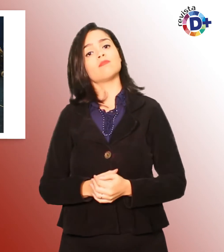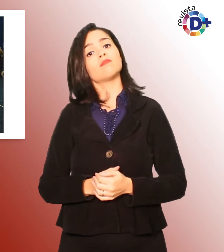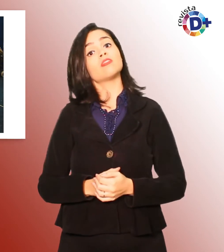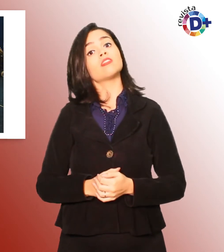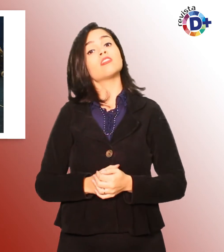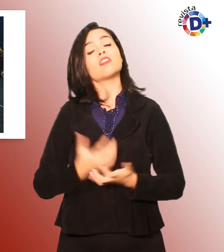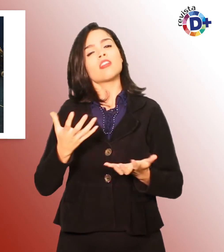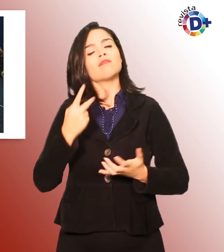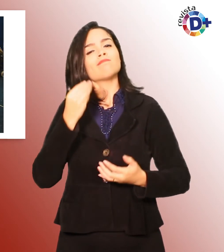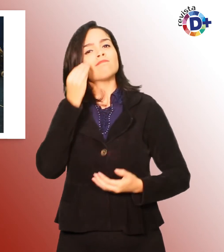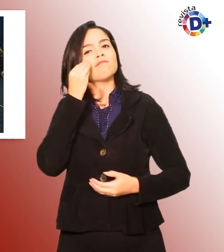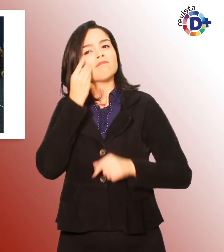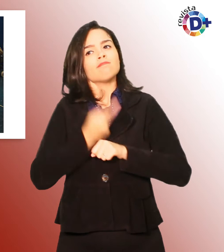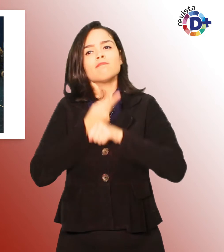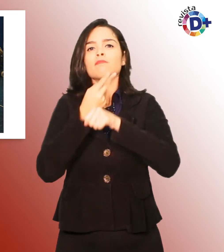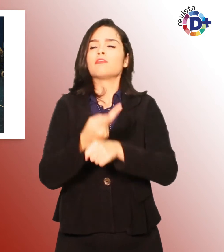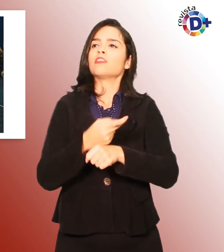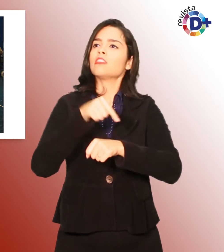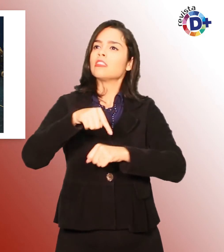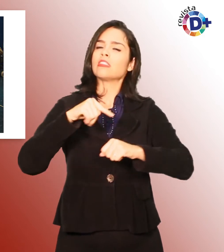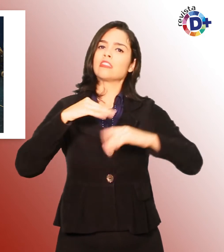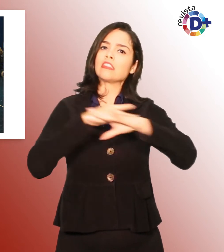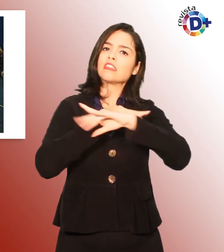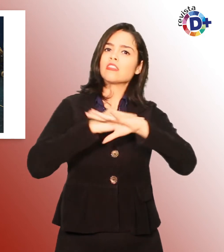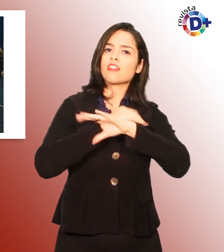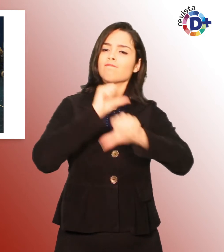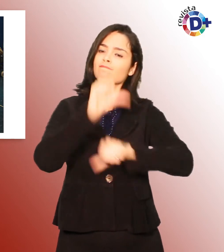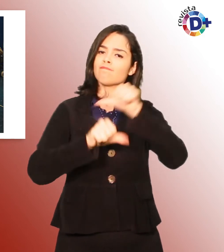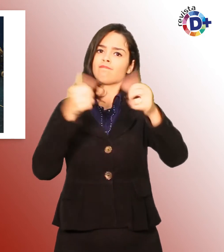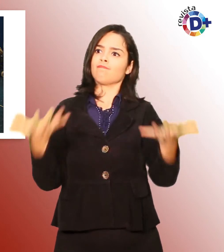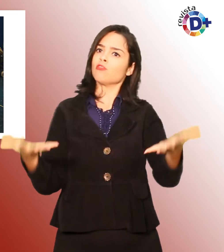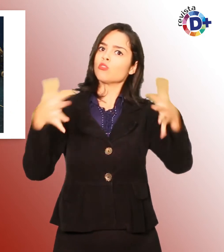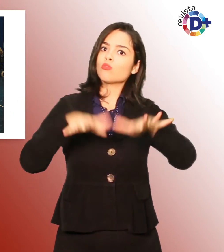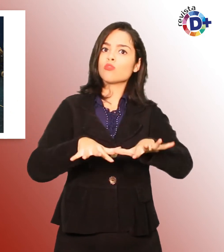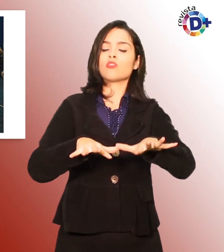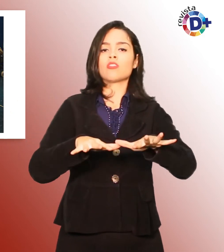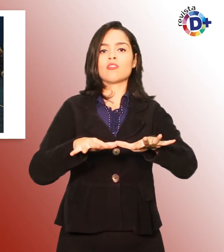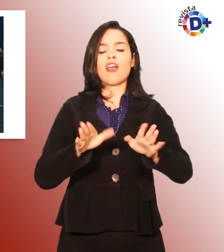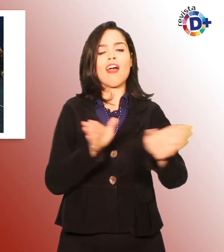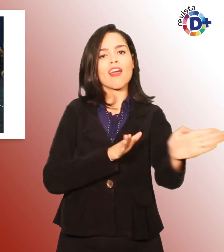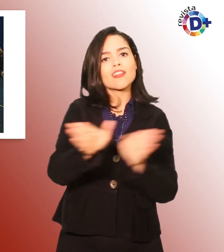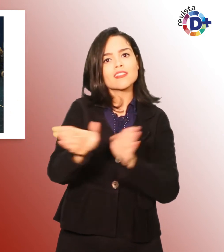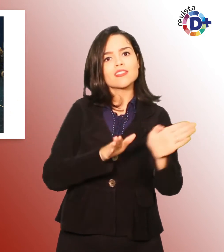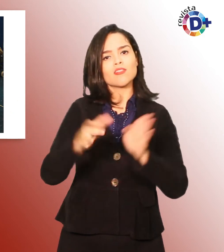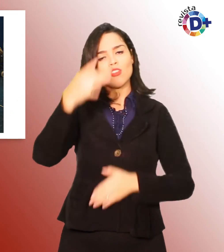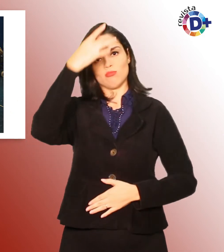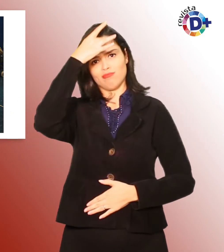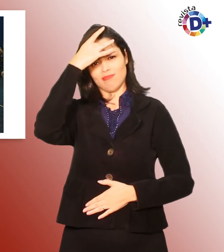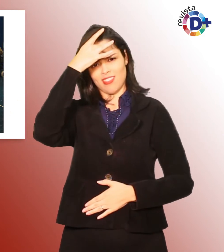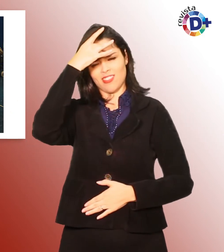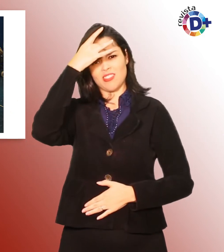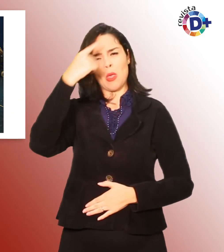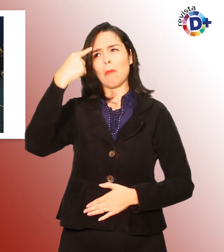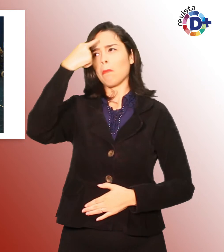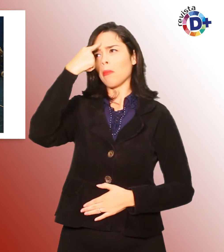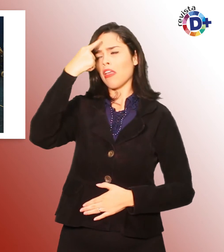uma cidade mais inclusiva acessível e consciente chega de achar que a acessibilidade é dar um